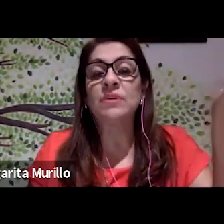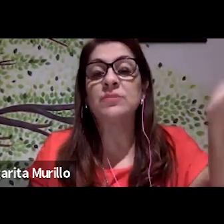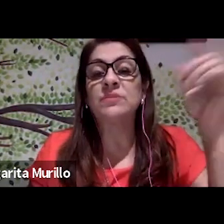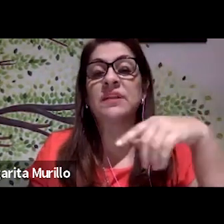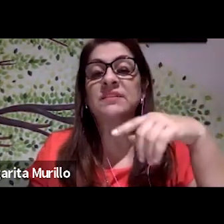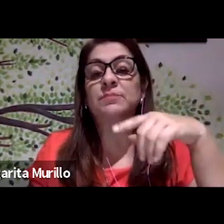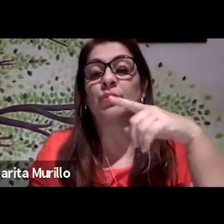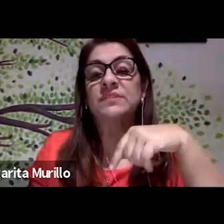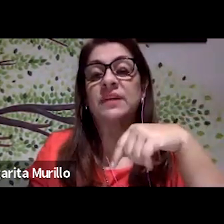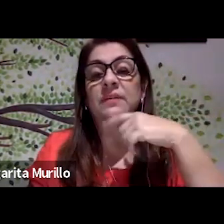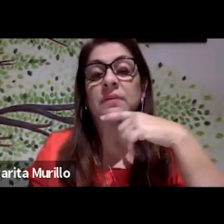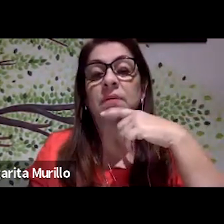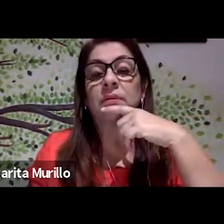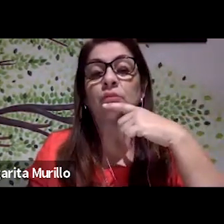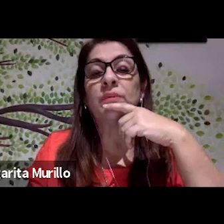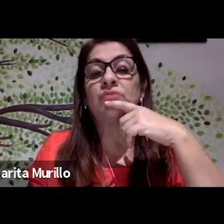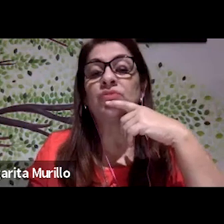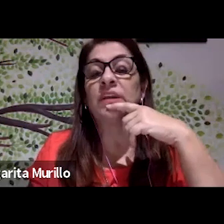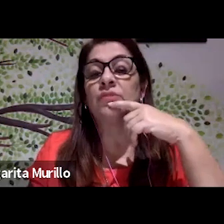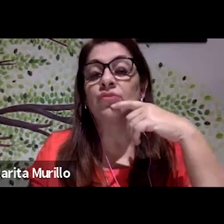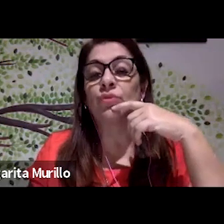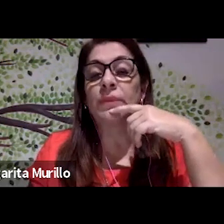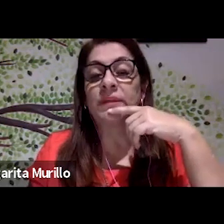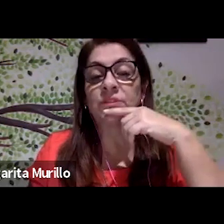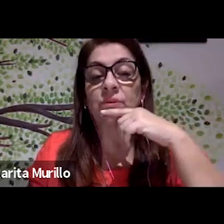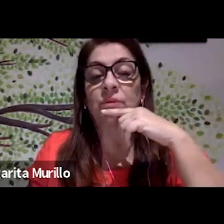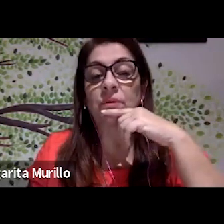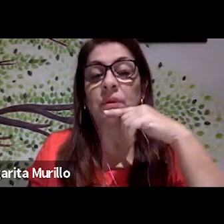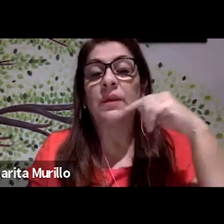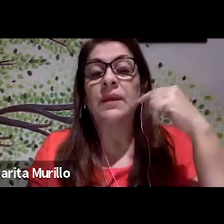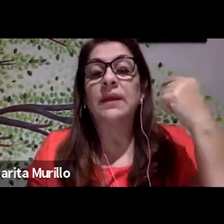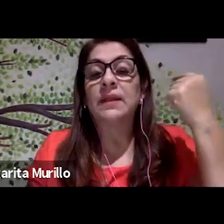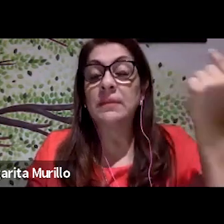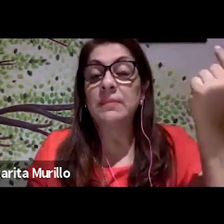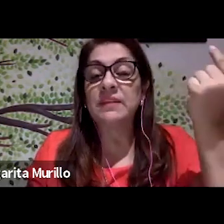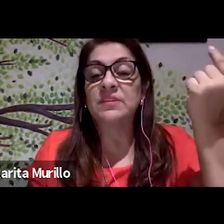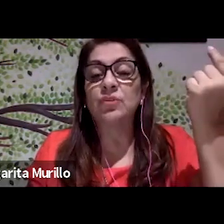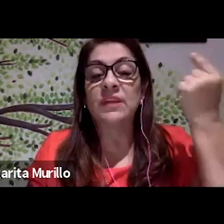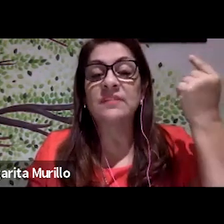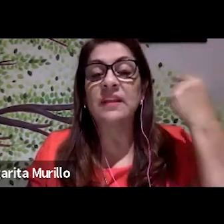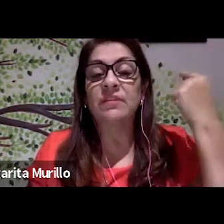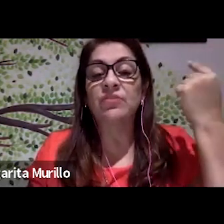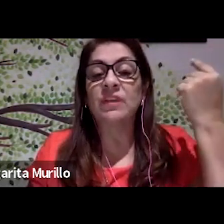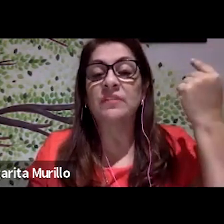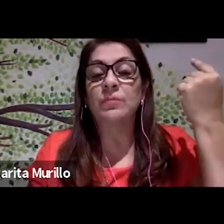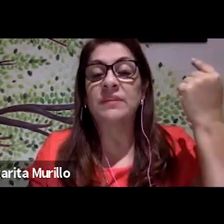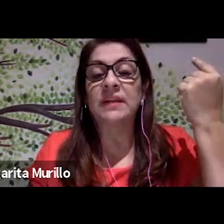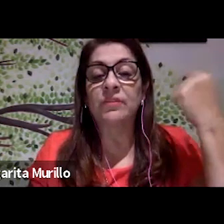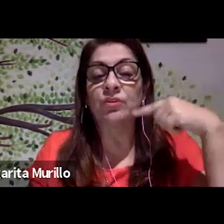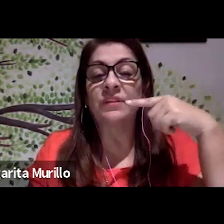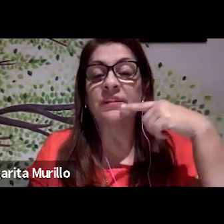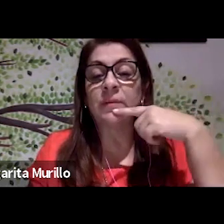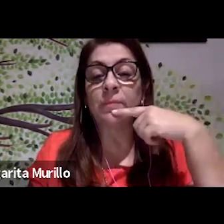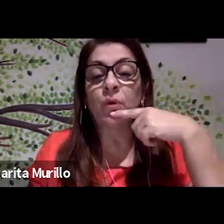presencia en todas y no estés por estar los medios sociales no son una obligación límite si no quieres que las redes sociales se